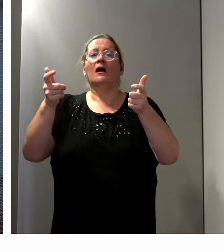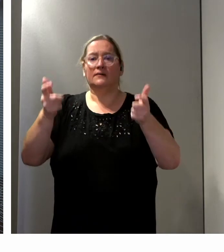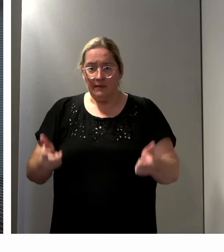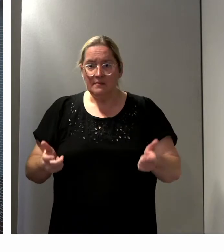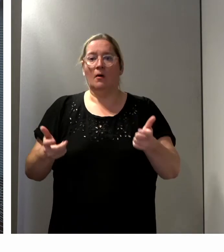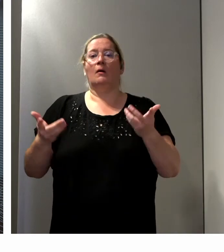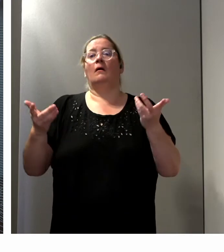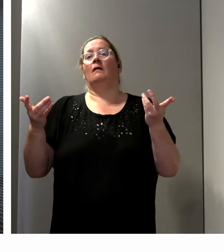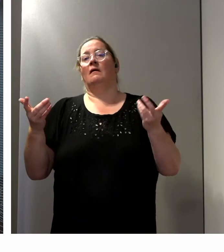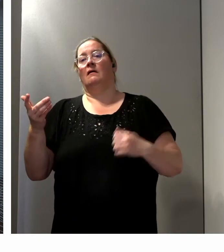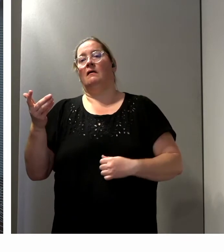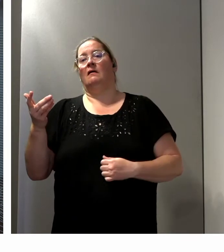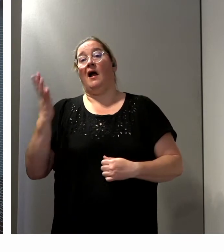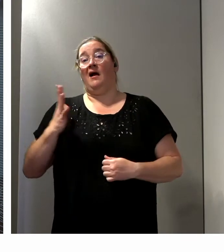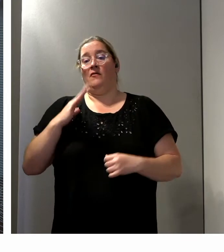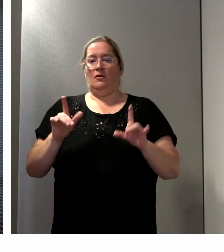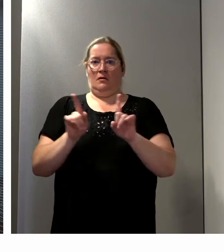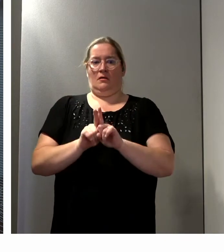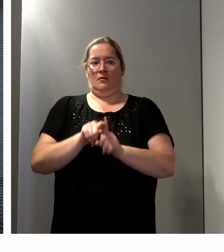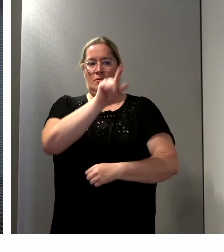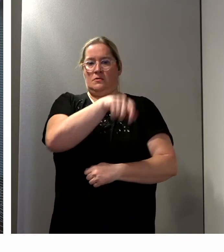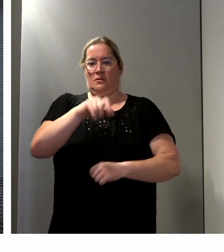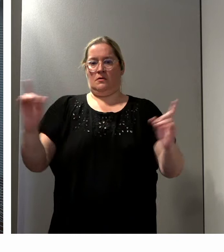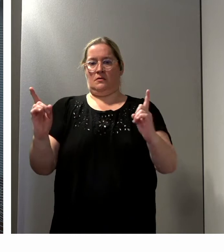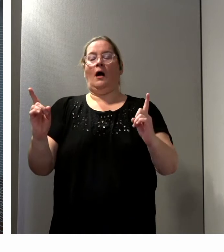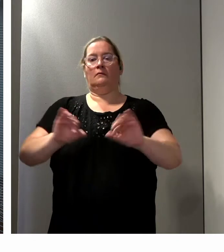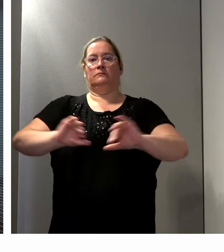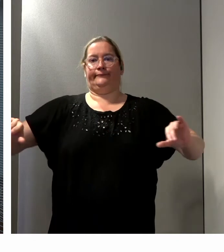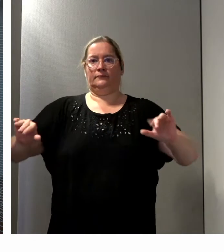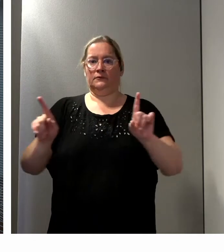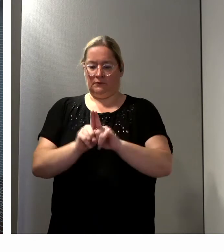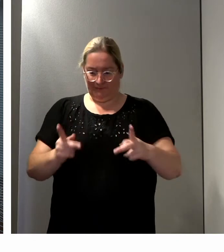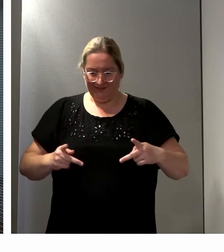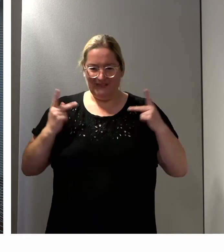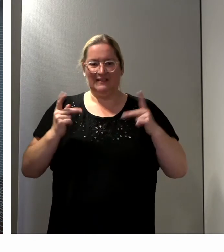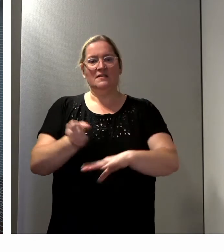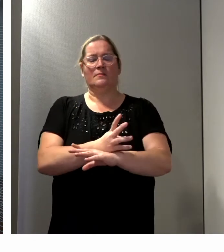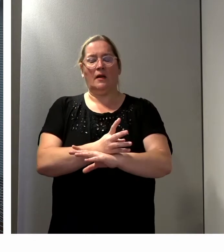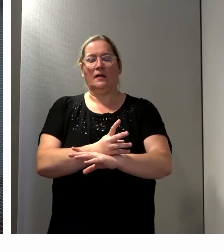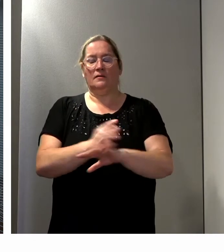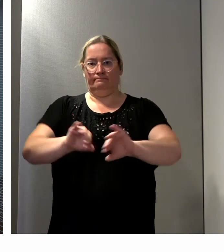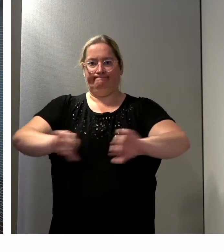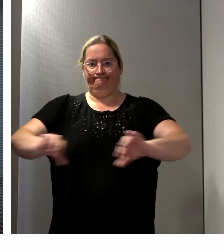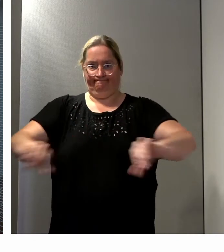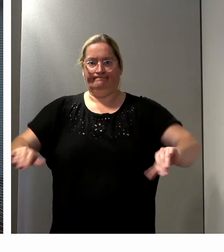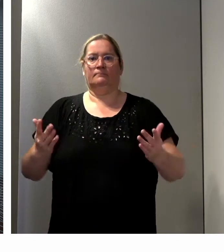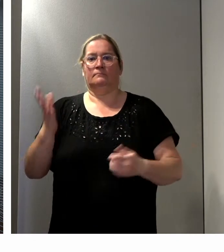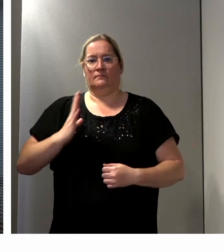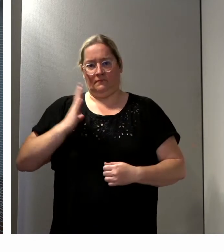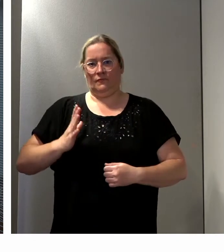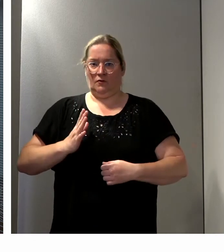rapprochement, même vie sentimentale était proscrite parce qu'il y avait une espèce de chape moyennant quoi il y avait